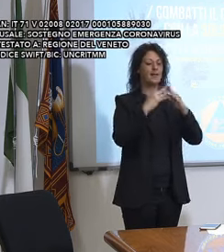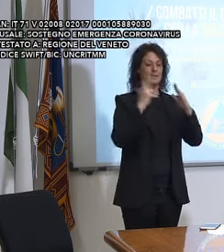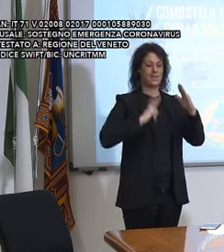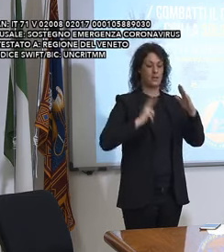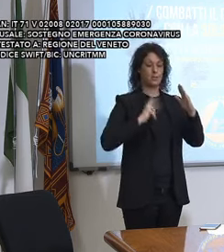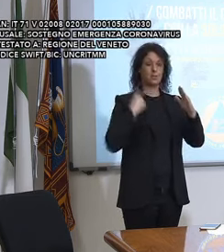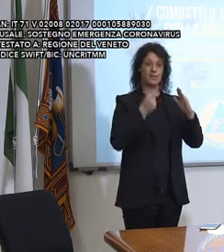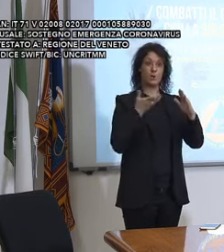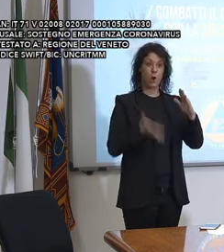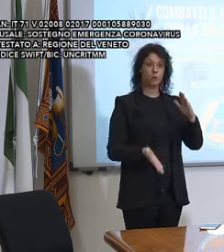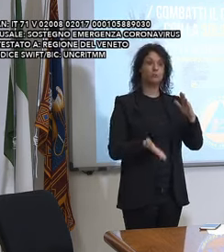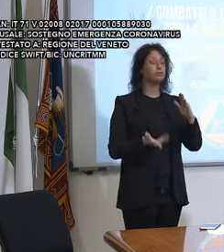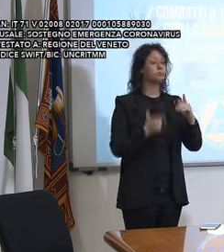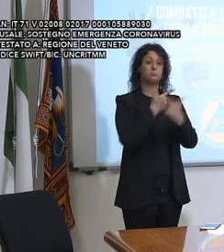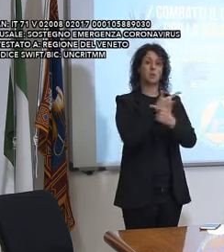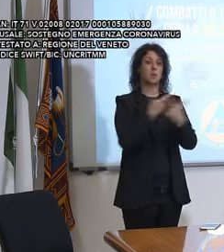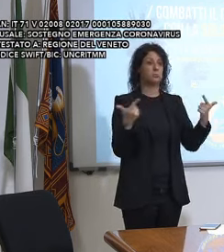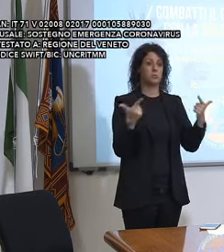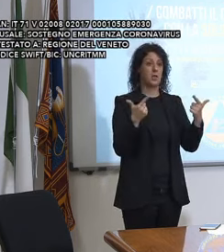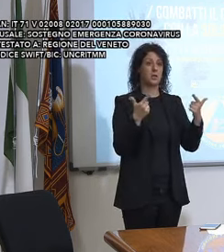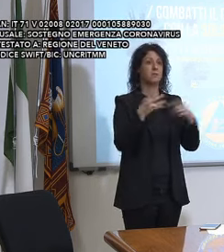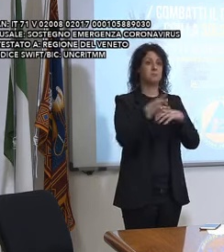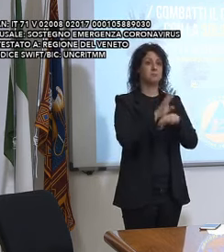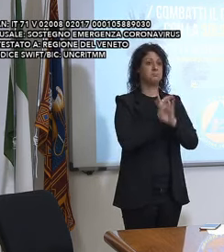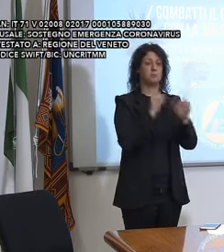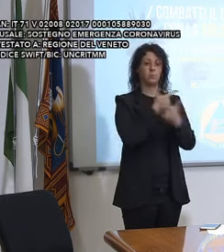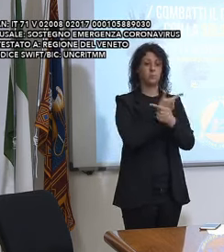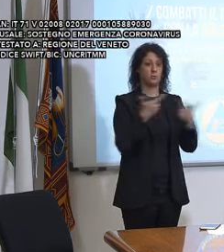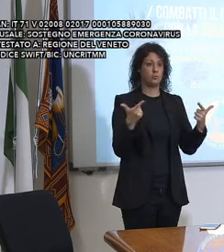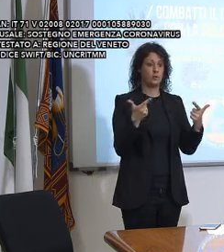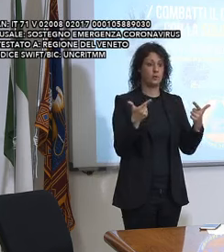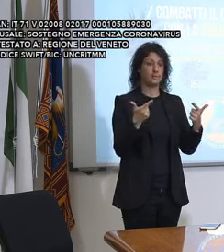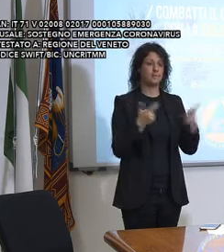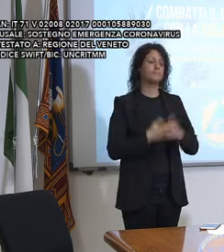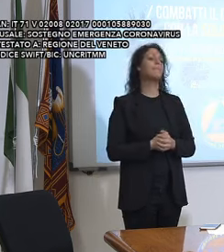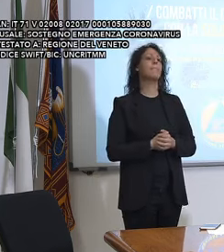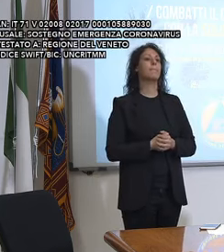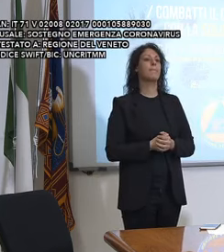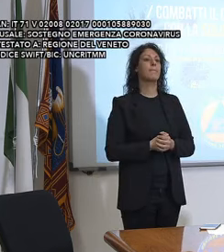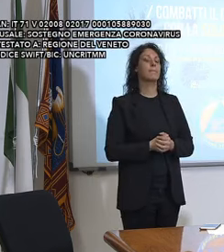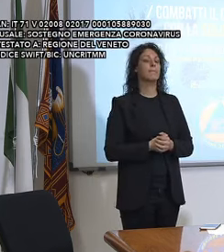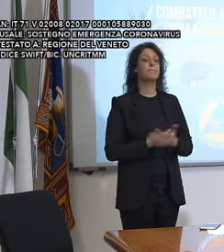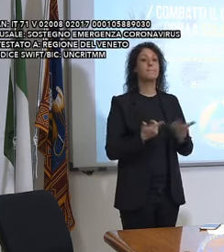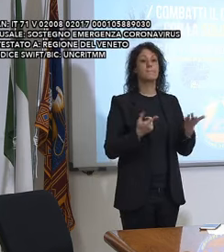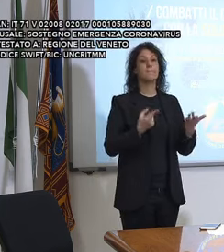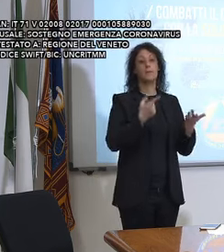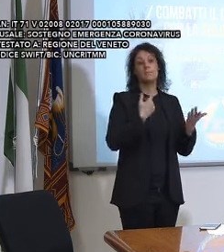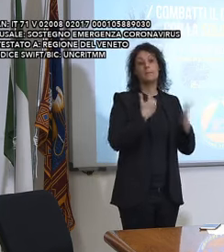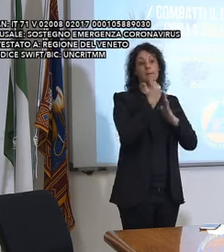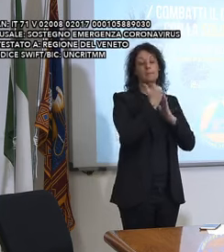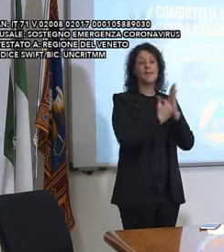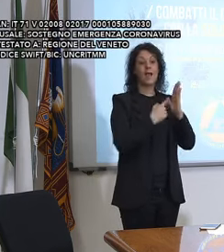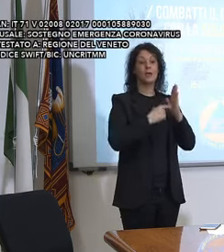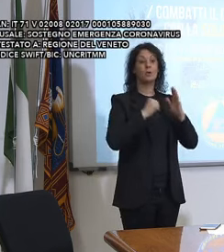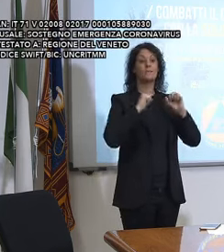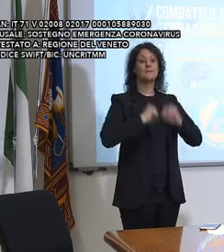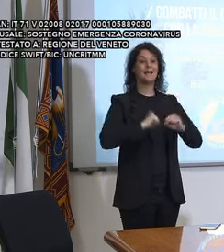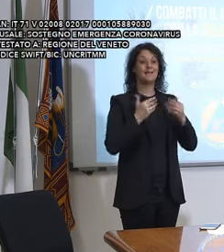oggi non ha casi. Noi cosa dobbiamo fare? E qui il piano di sanità pubblica appunto che è stato varato dal 30